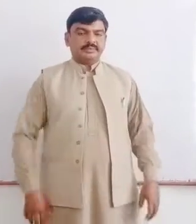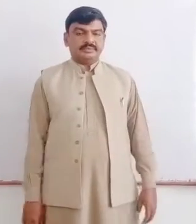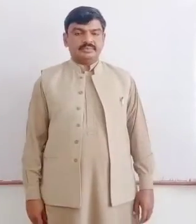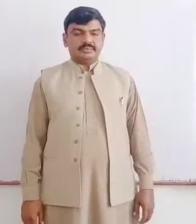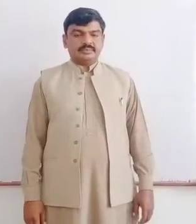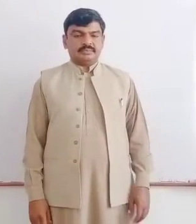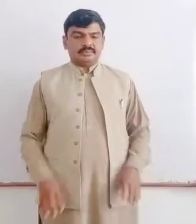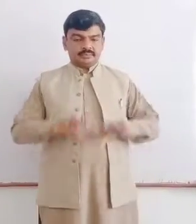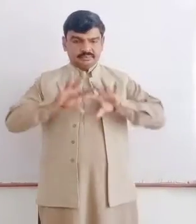धुंधली,